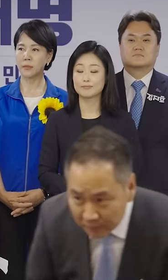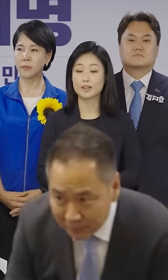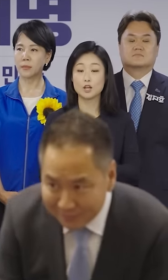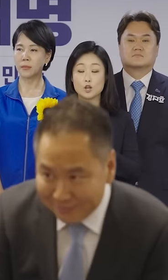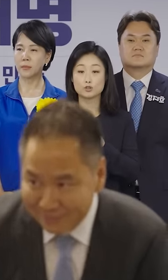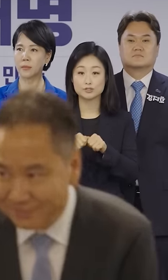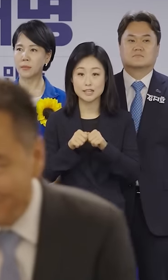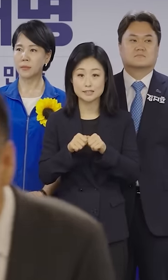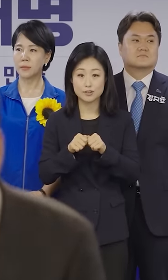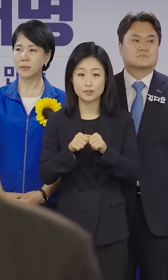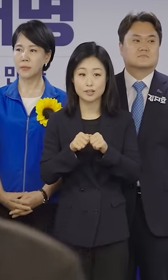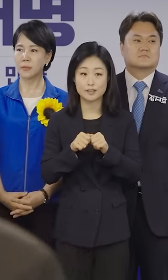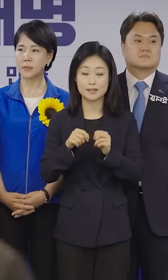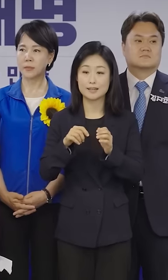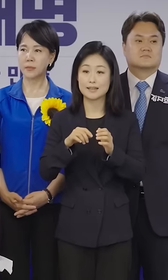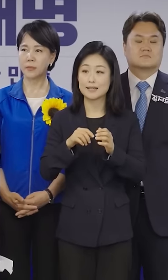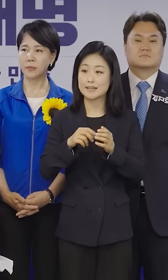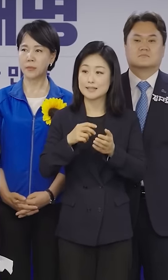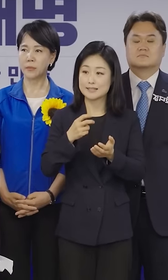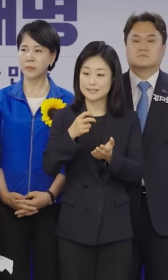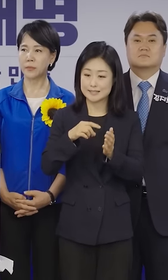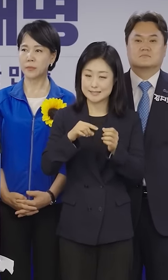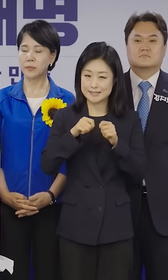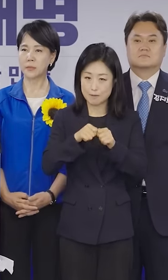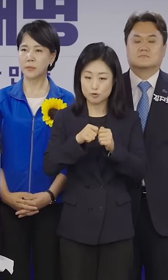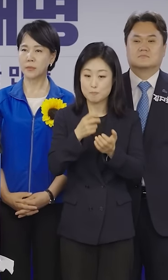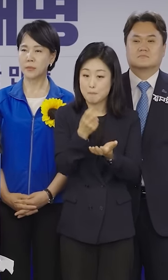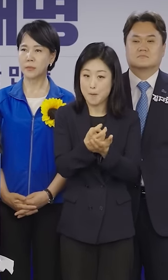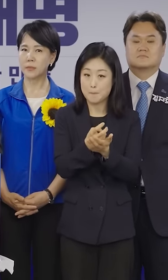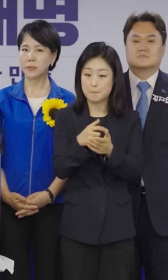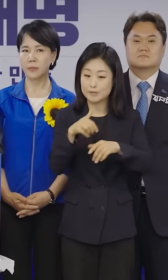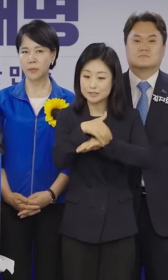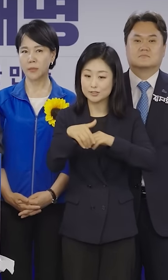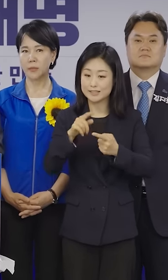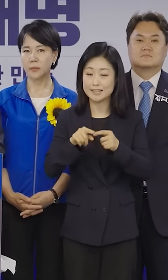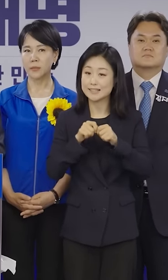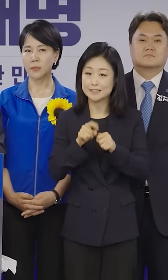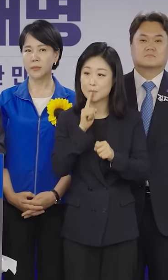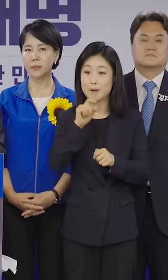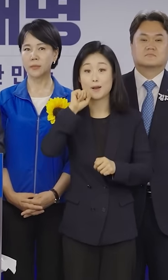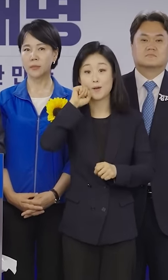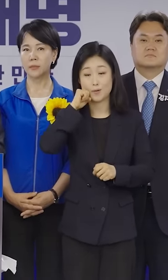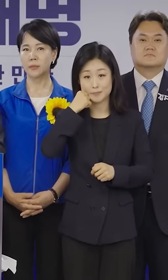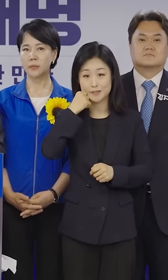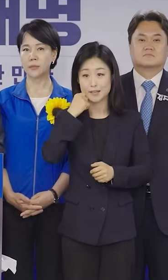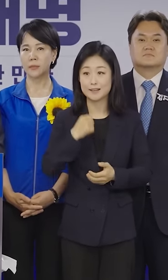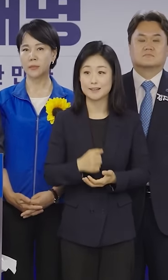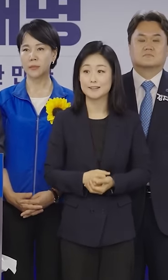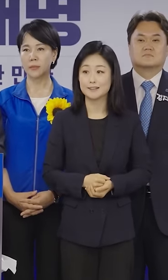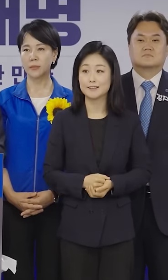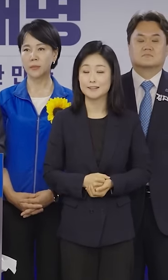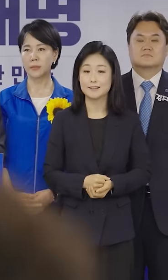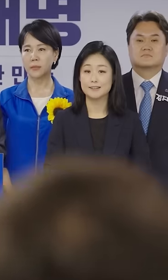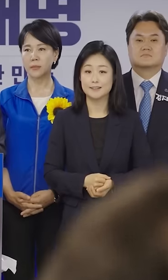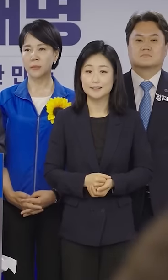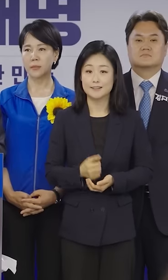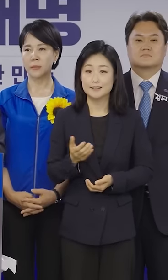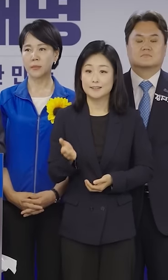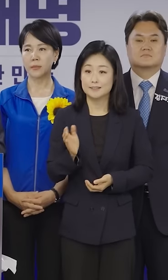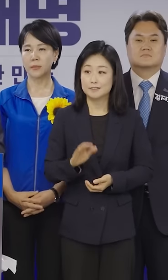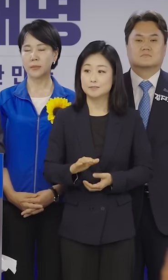제가 이제 구체적인 세부 법안이나 또 세부 정책에 대해서 지금 자세히 말씀드리는 것은 조금 이런 것